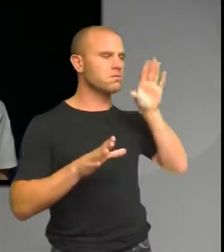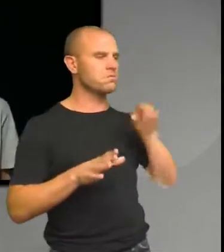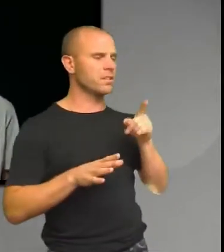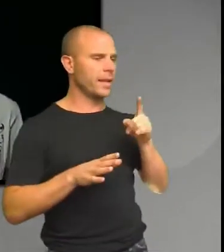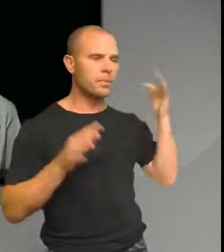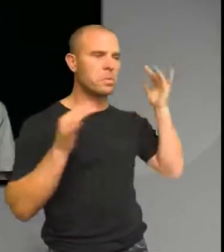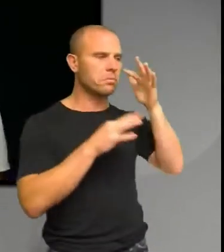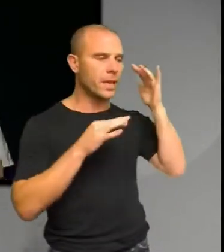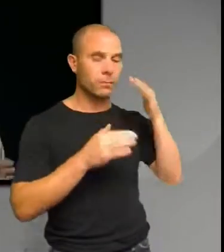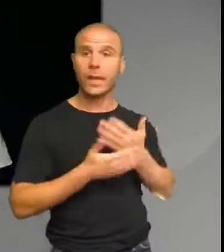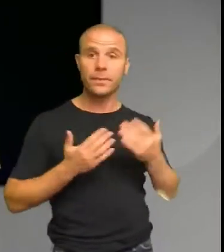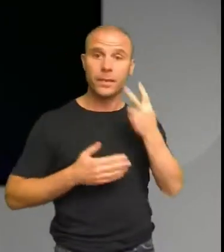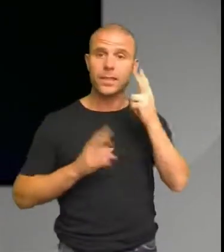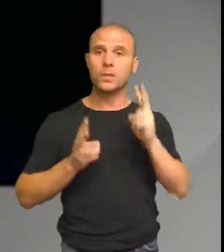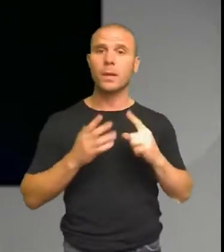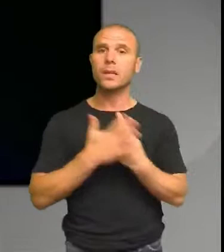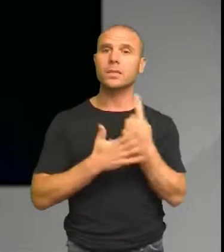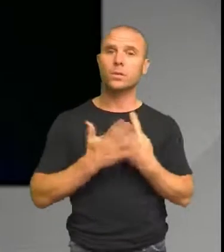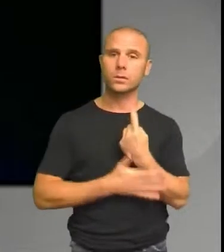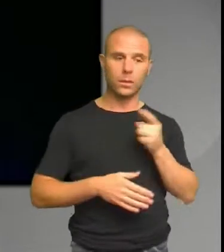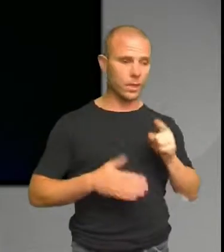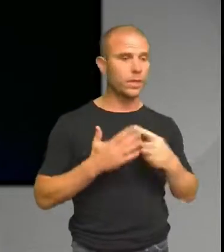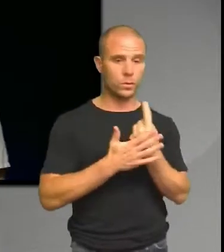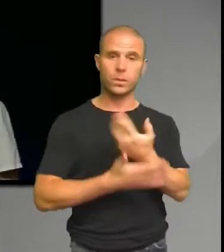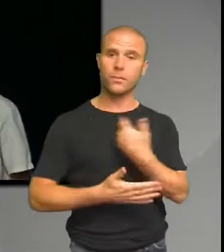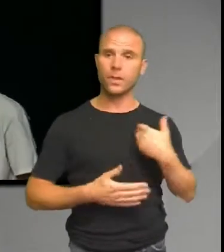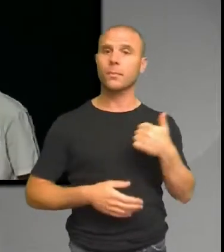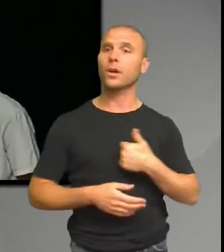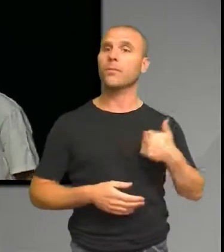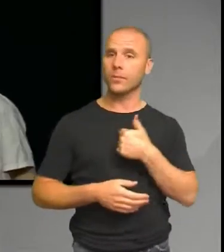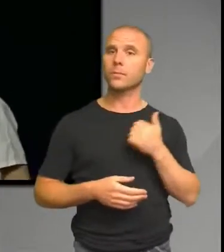för en resurs. En resurs som vi egentligen behöver.